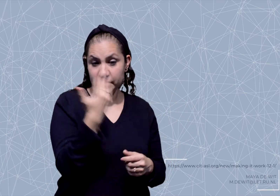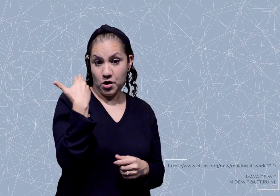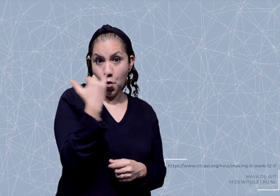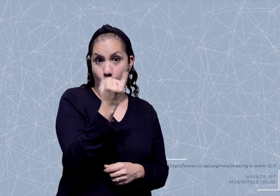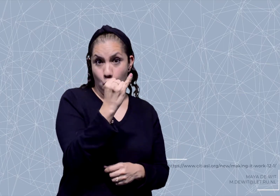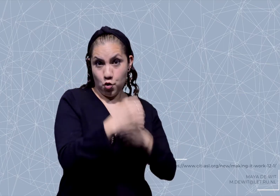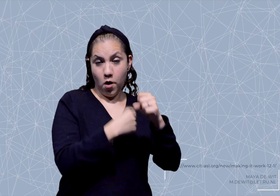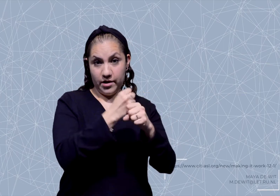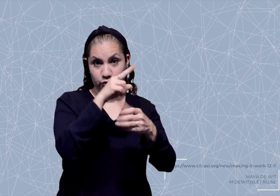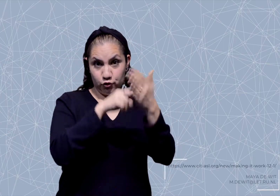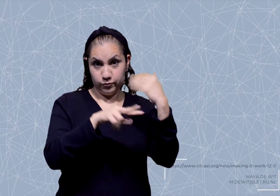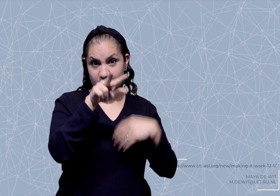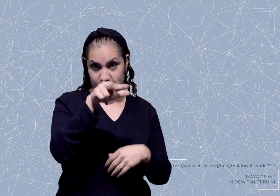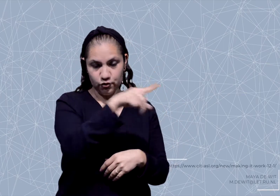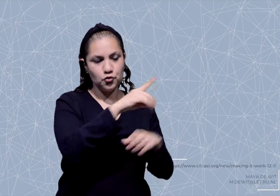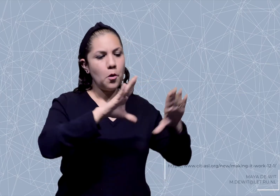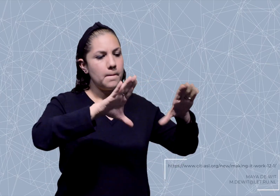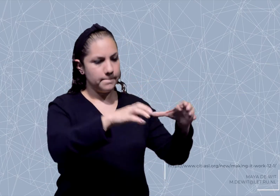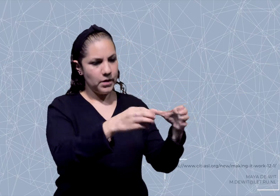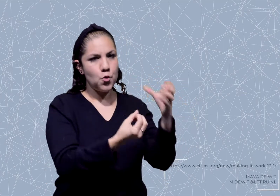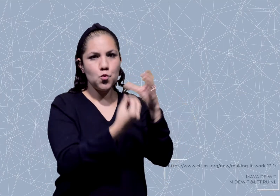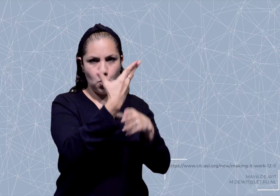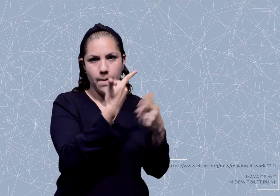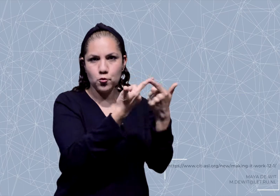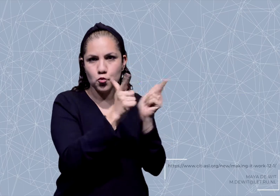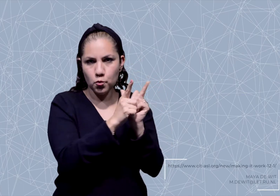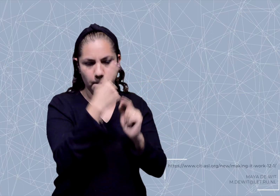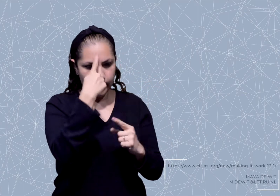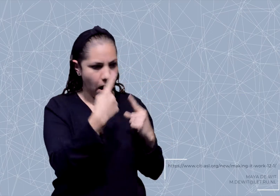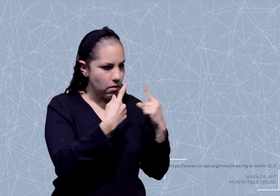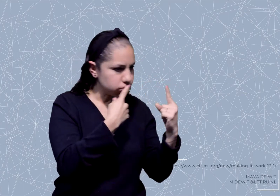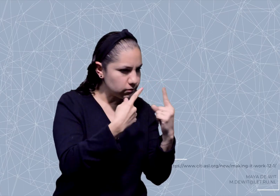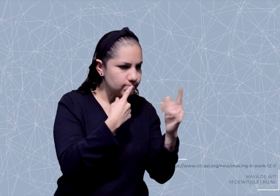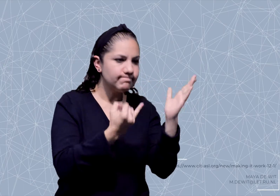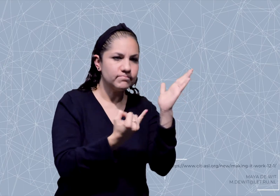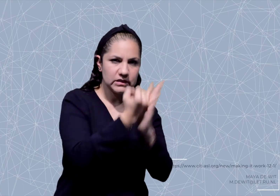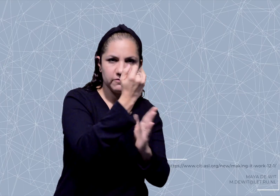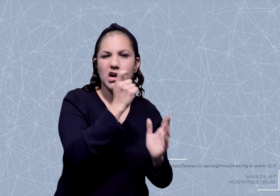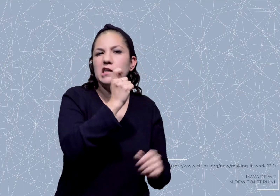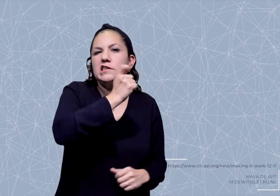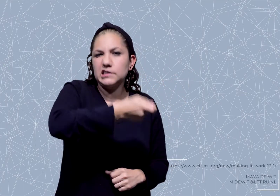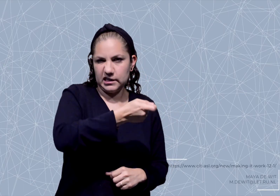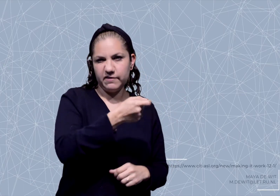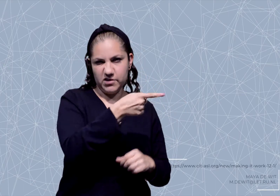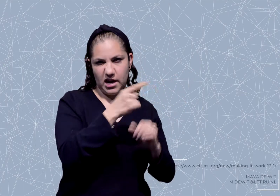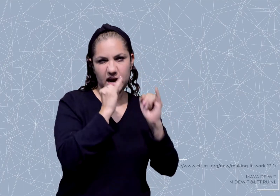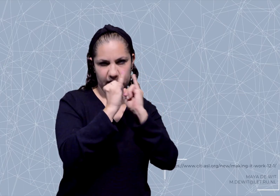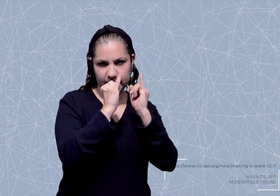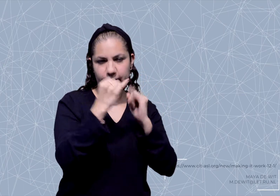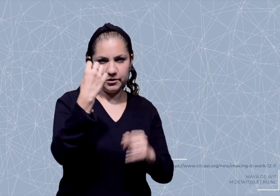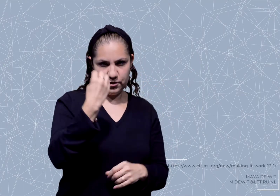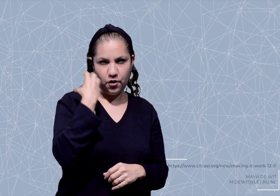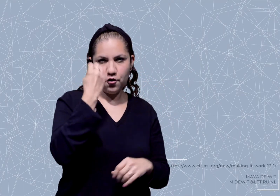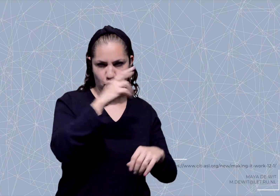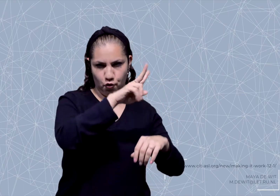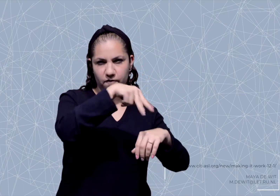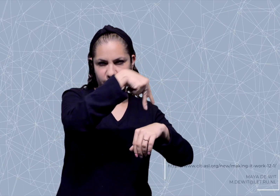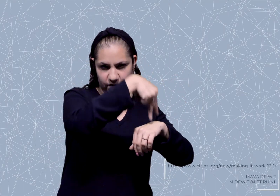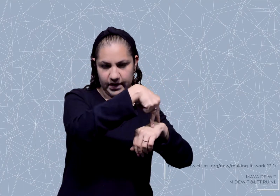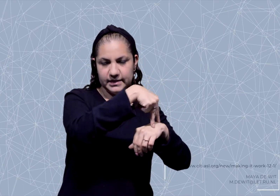años. En julio del 2018 se creó un grupo para desarrollar una definición sobre